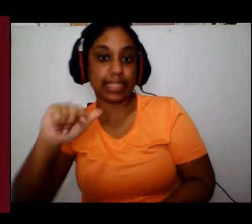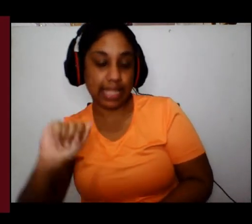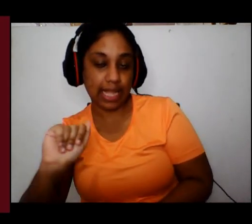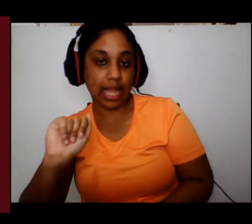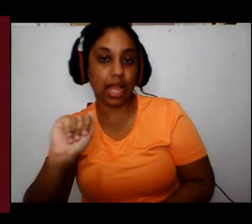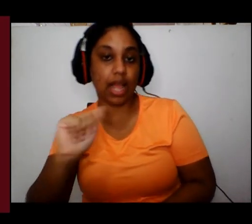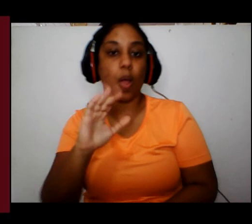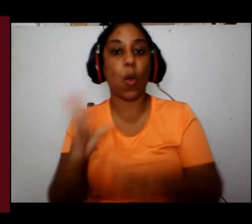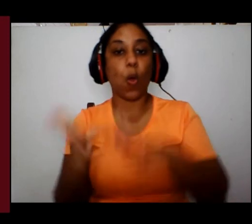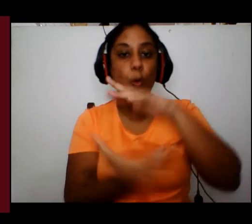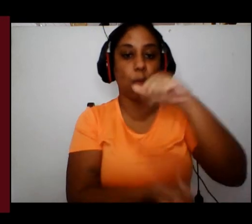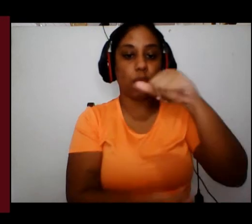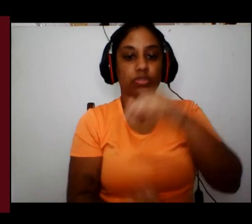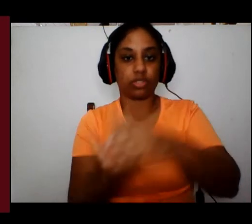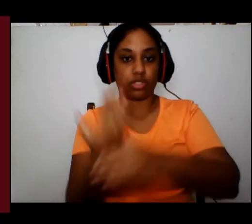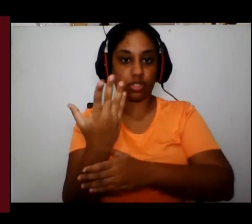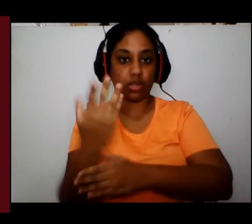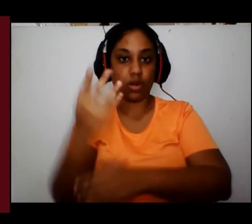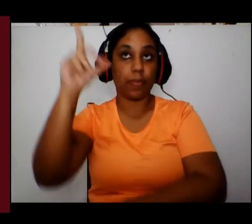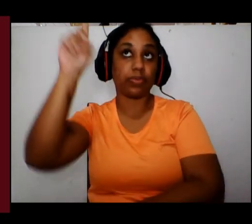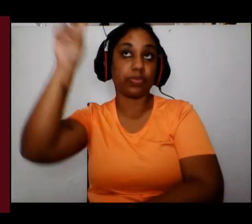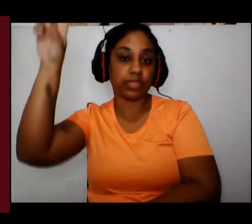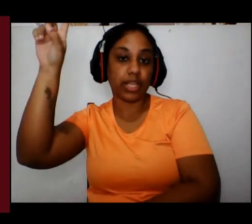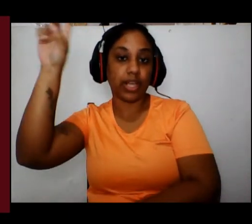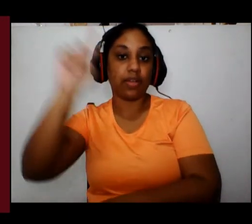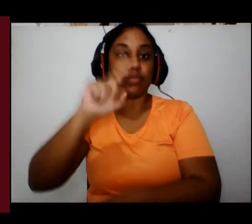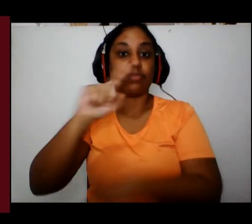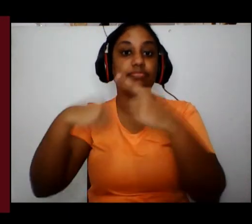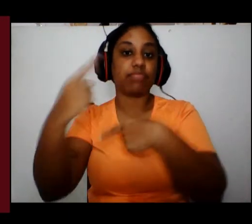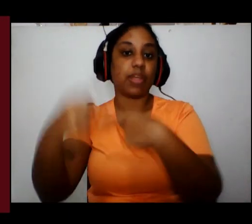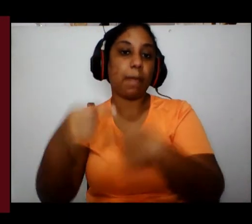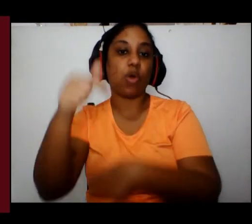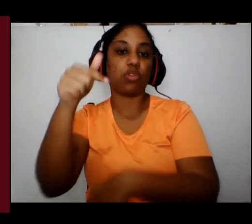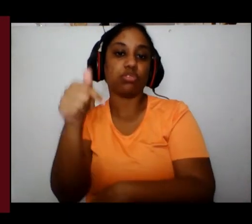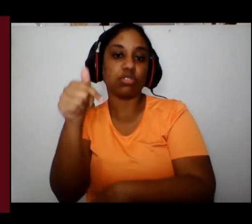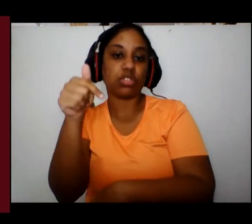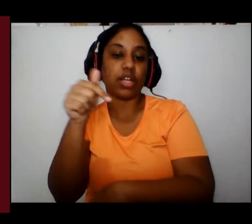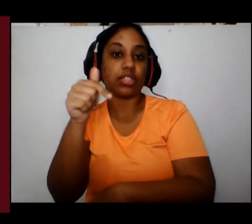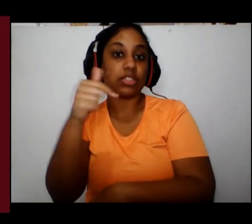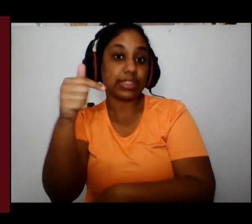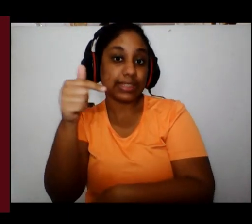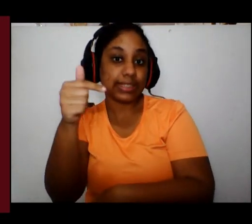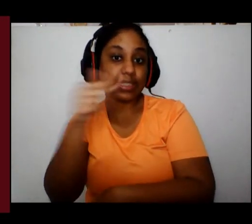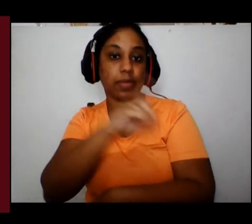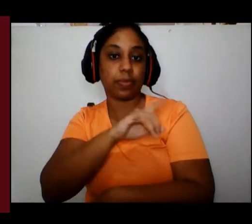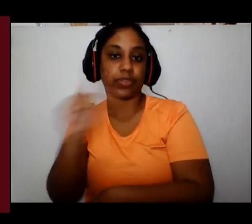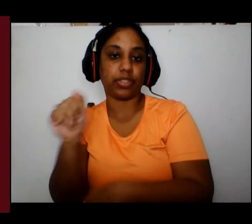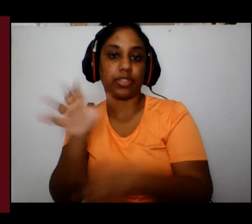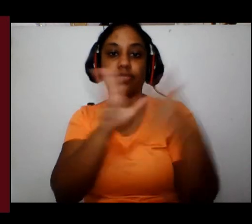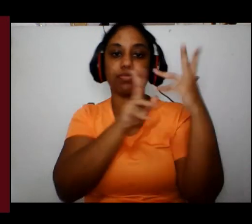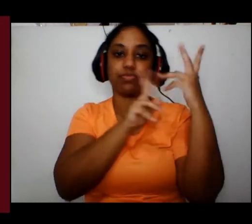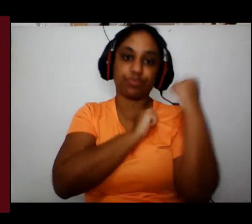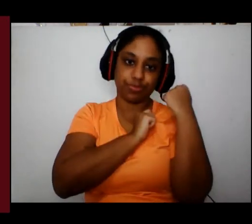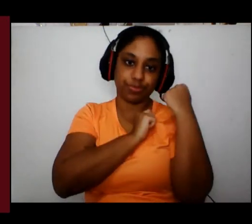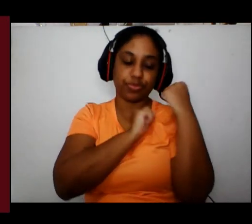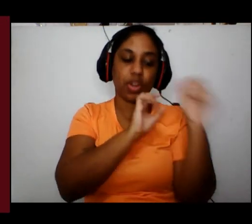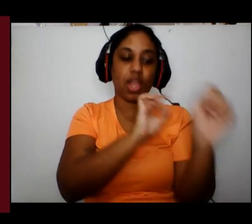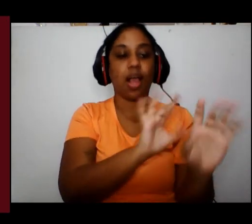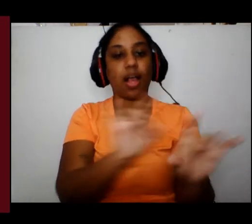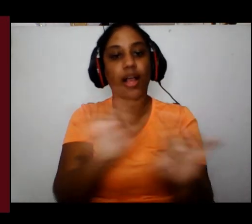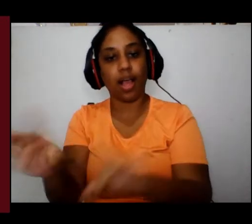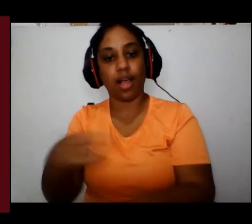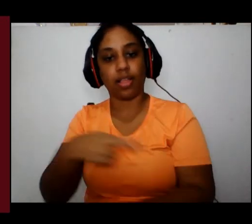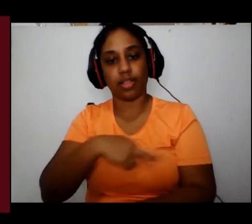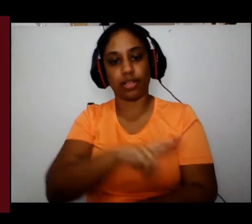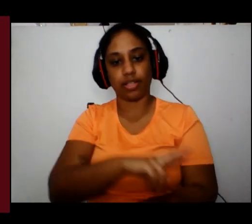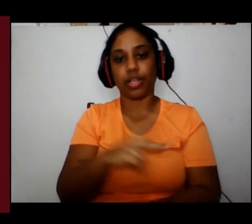e no sétimo dia da sua criação descansou. Porém, cada religião tem uma forma diferente, uma